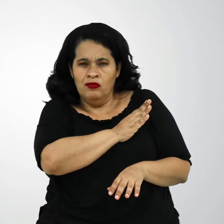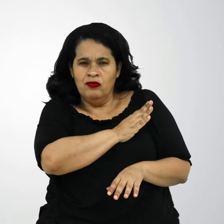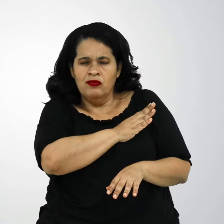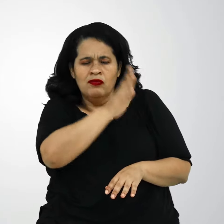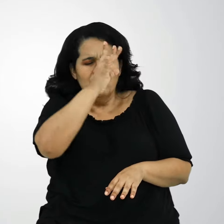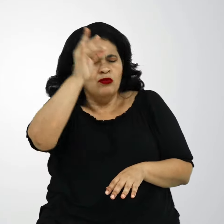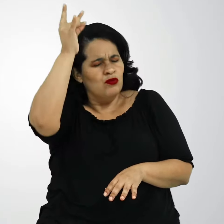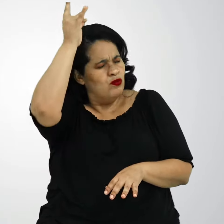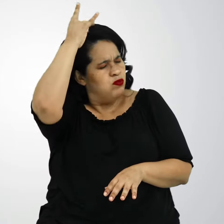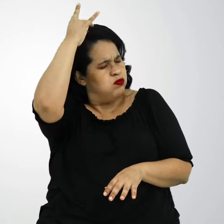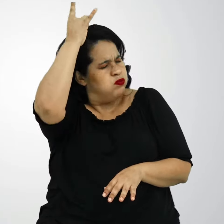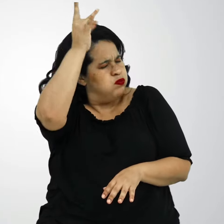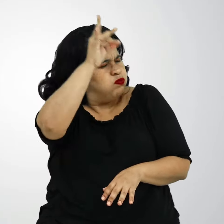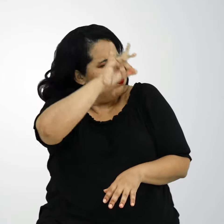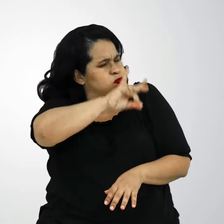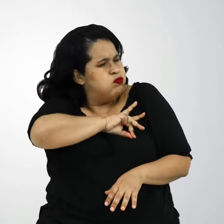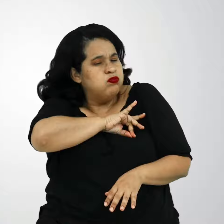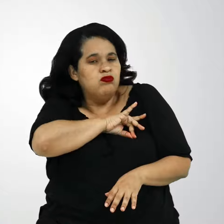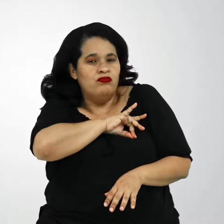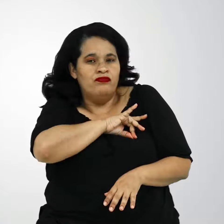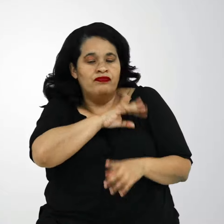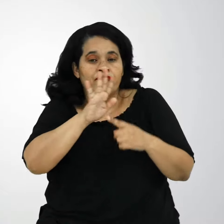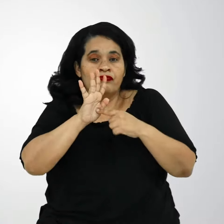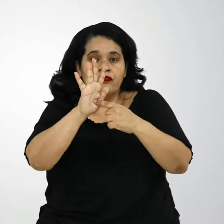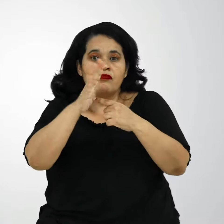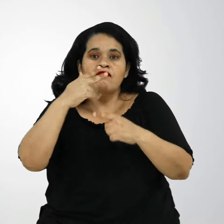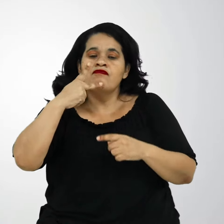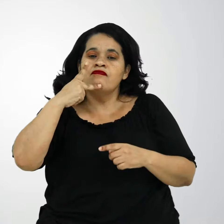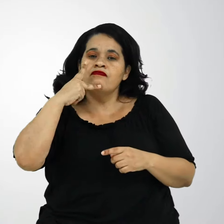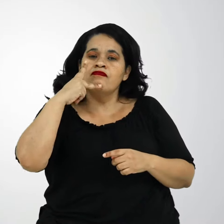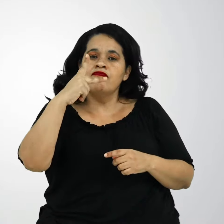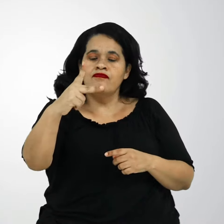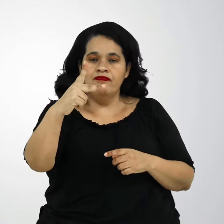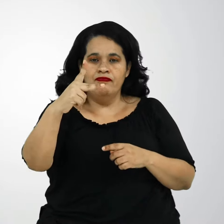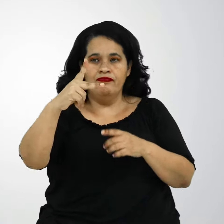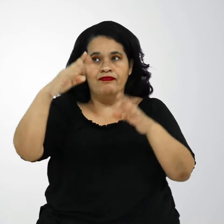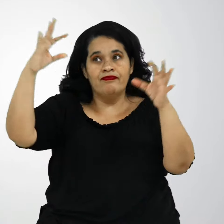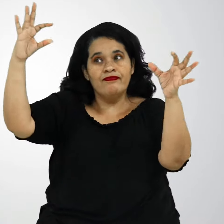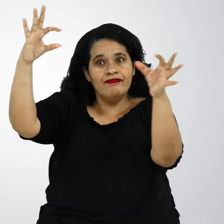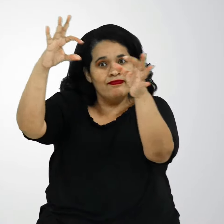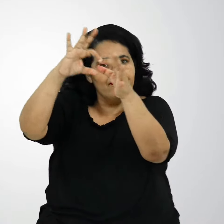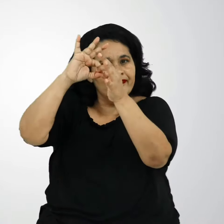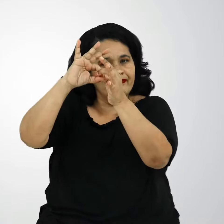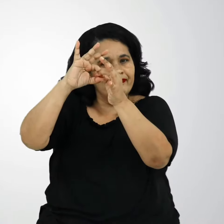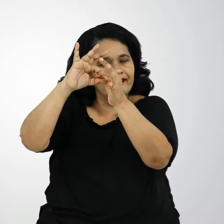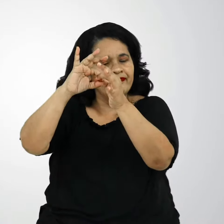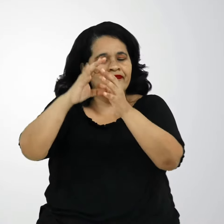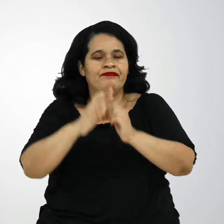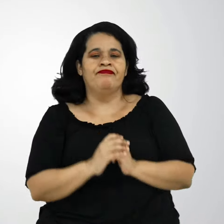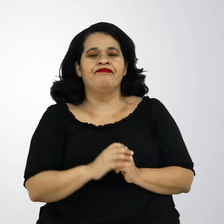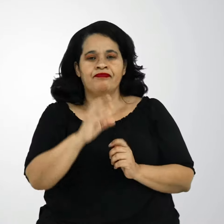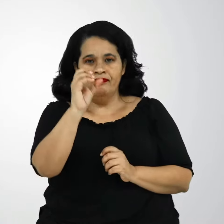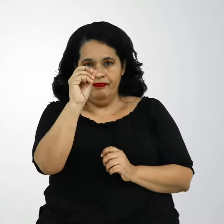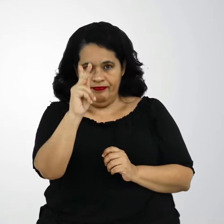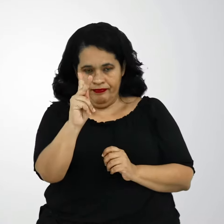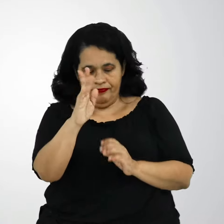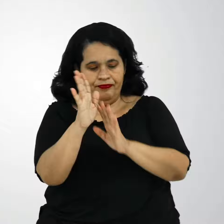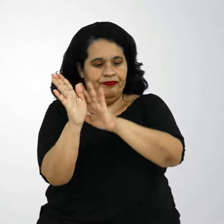Espírito dentro das pessoas. Enfim, você tem essa promessa da nova aliança no Antigo Testamento. Pois bem, aí